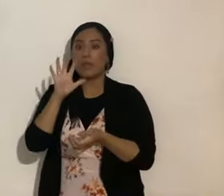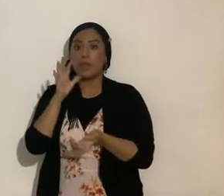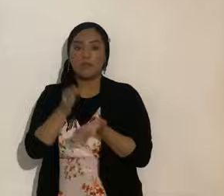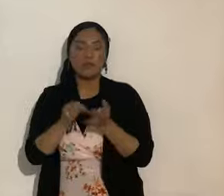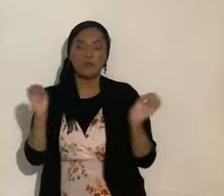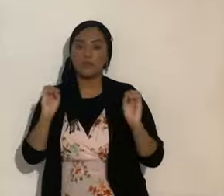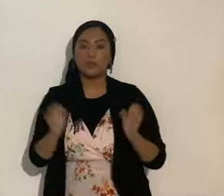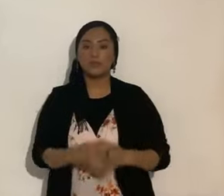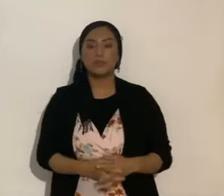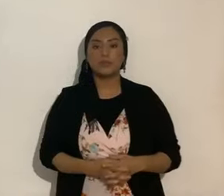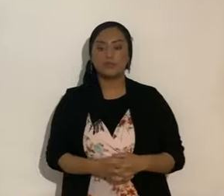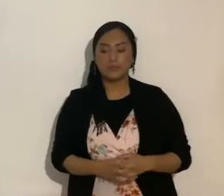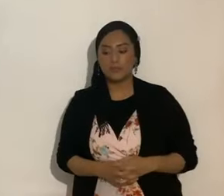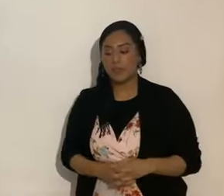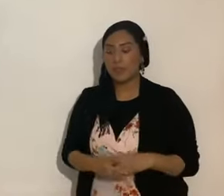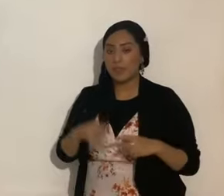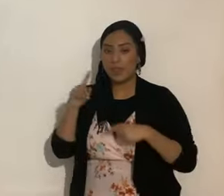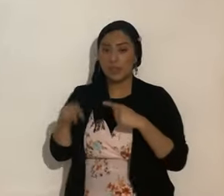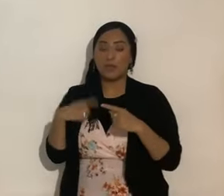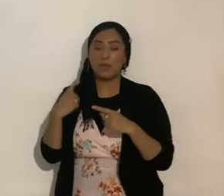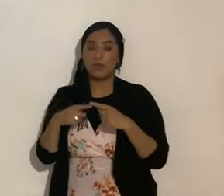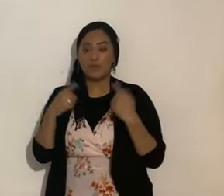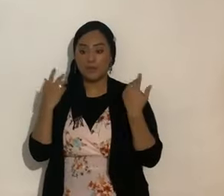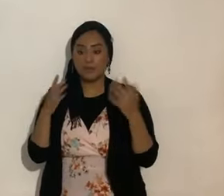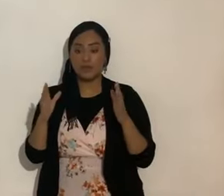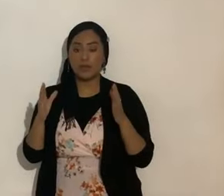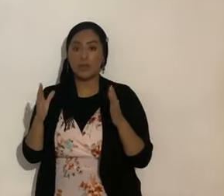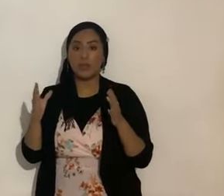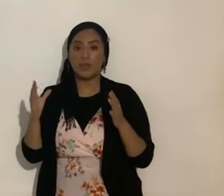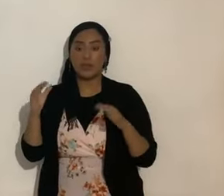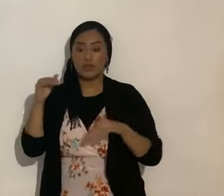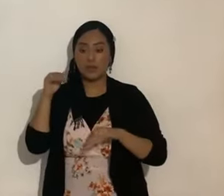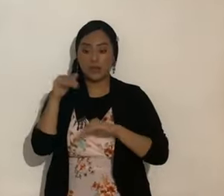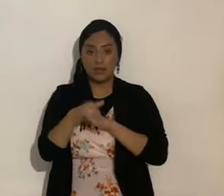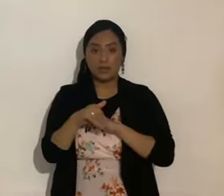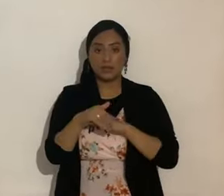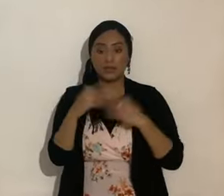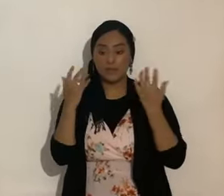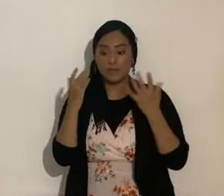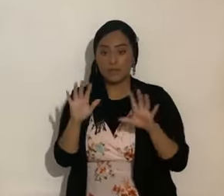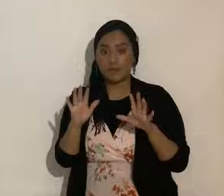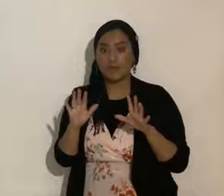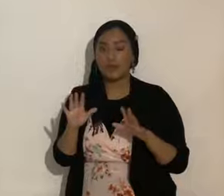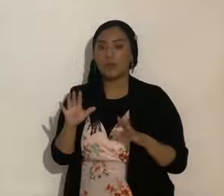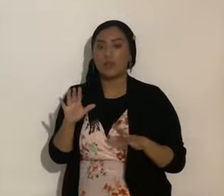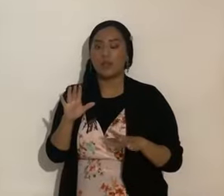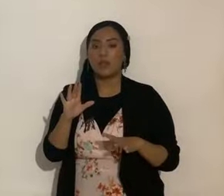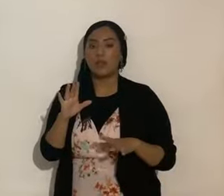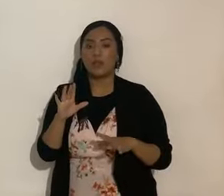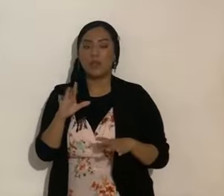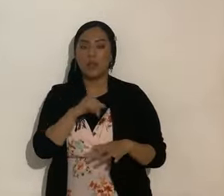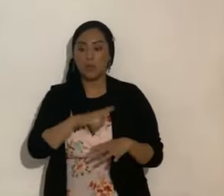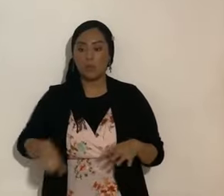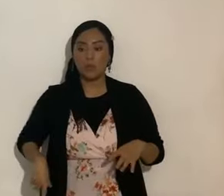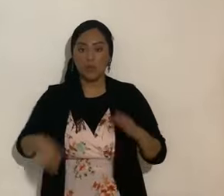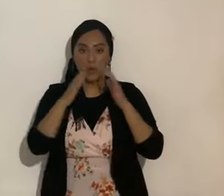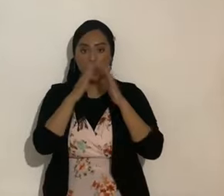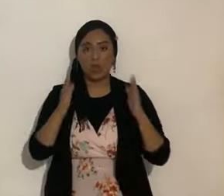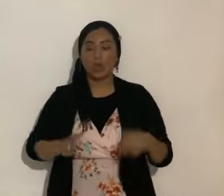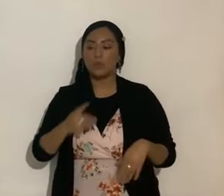etc. 8. Cuando llegó la noche, el señor de la viña dijo a